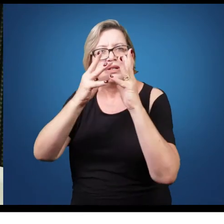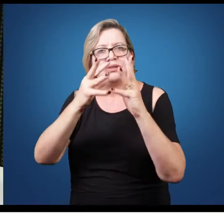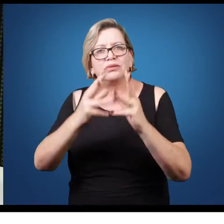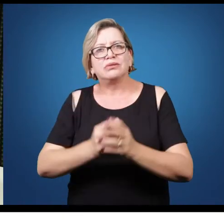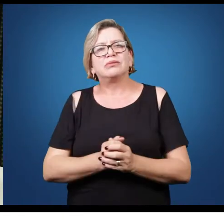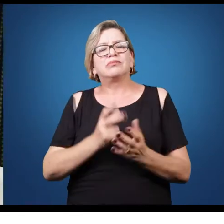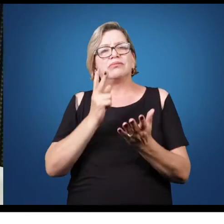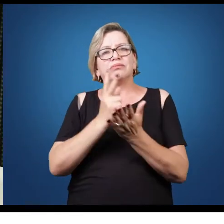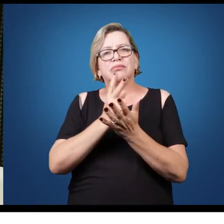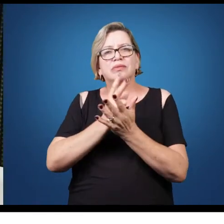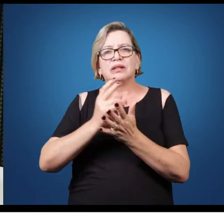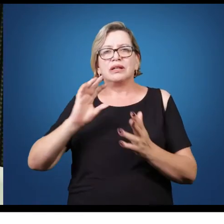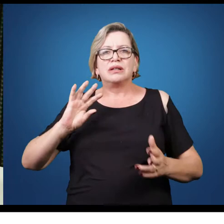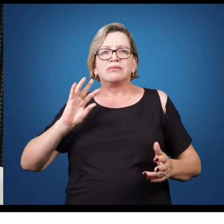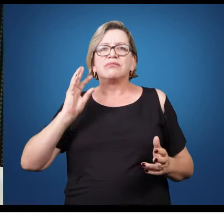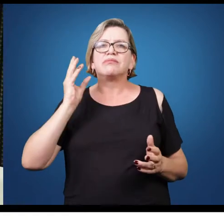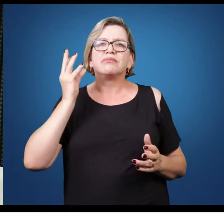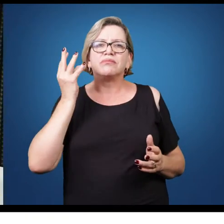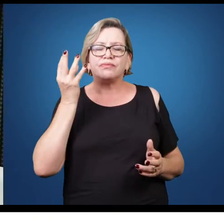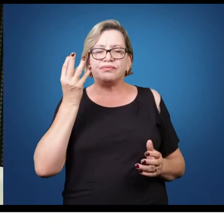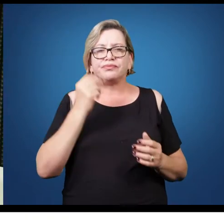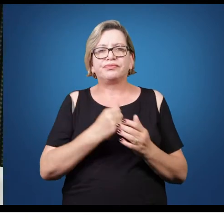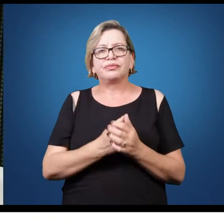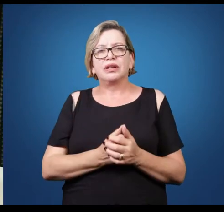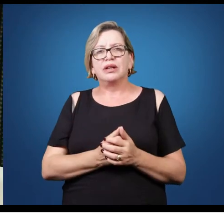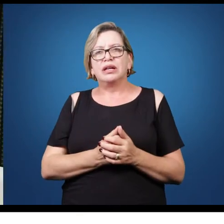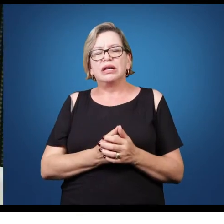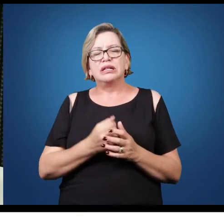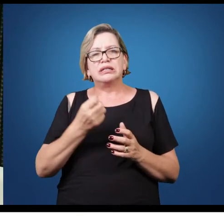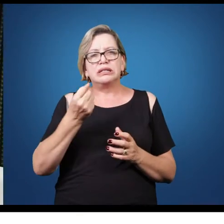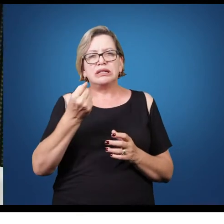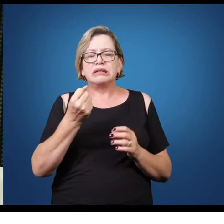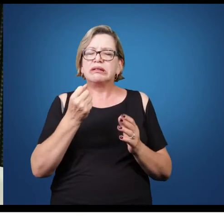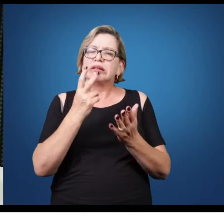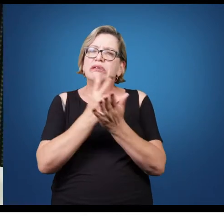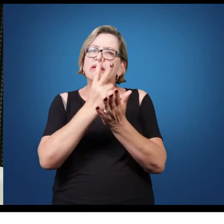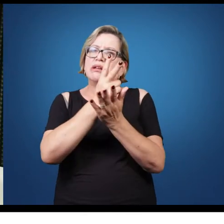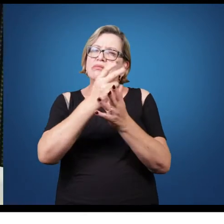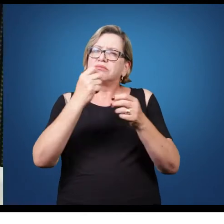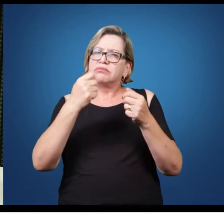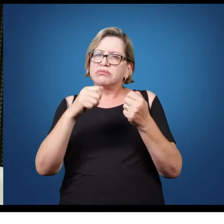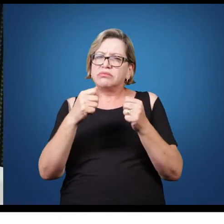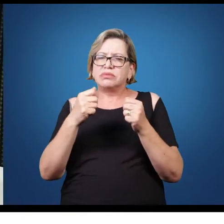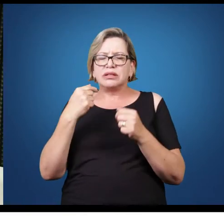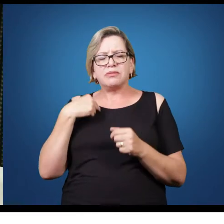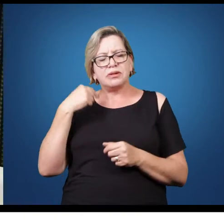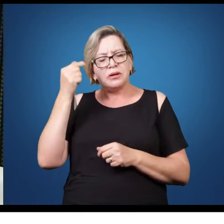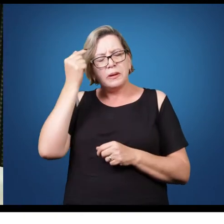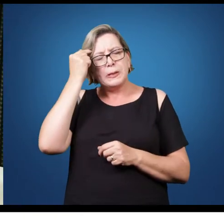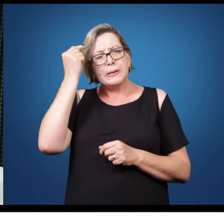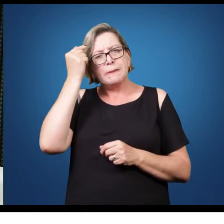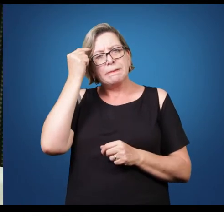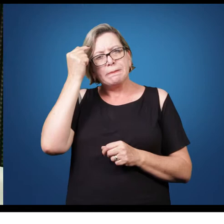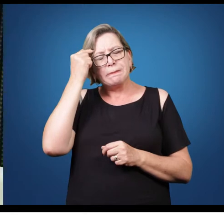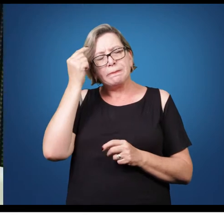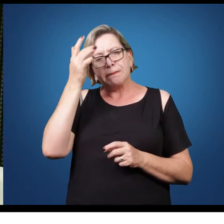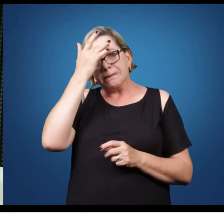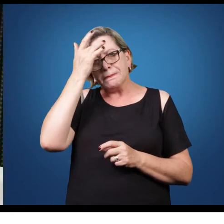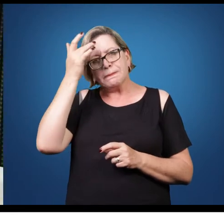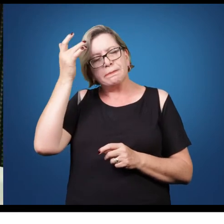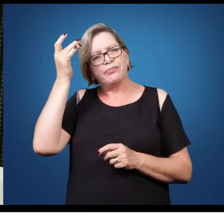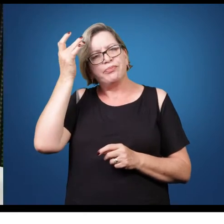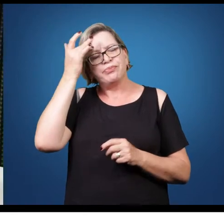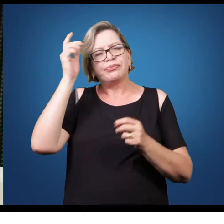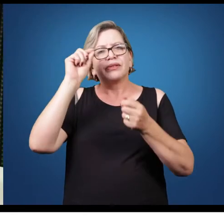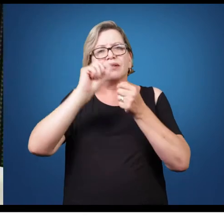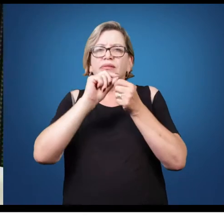bem no final se há algo que é até algo que tem que não acho que é bastante para vice prefeito enquanto artistas enquanto